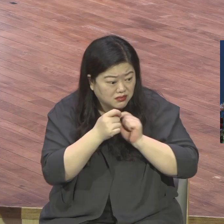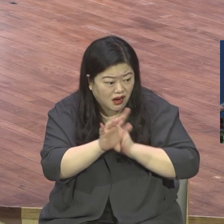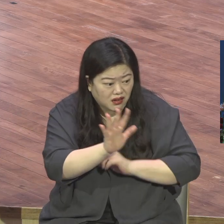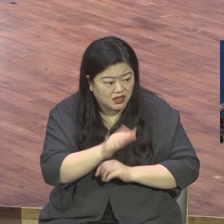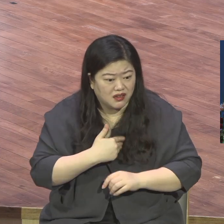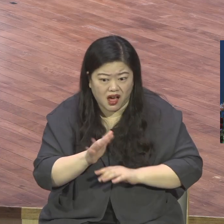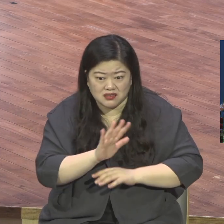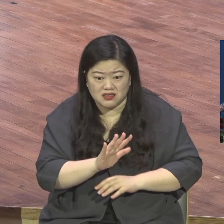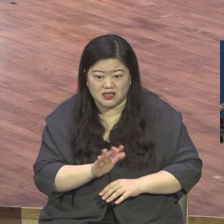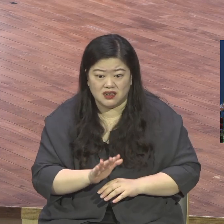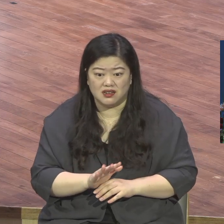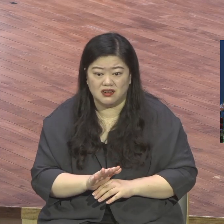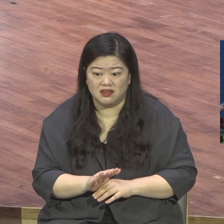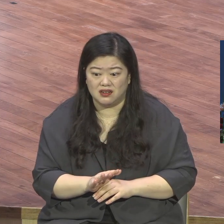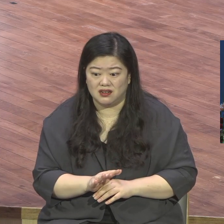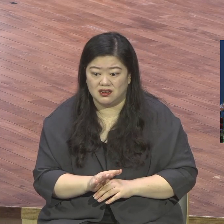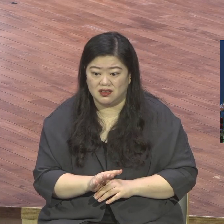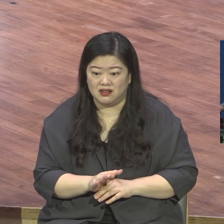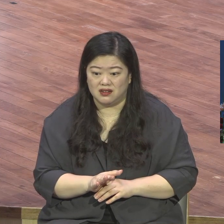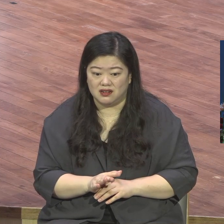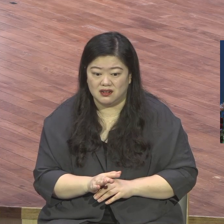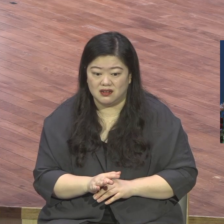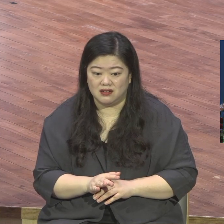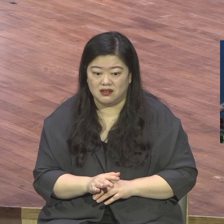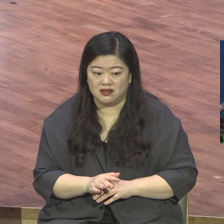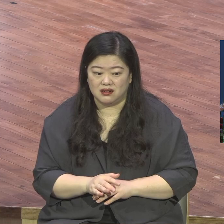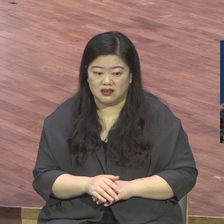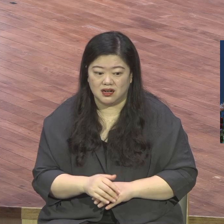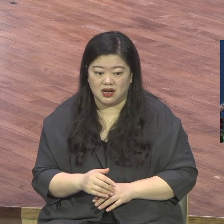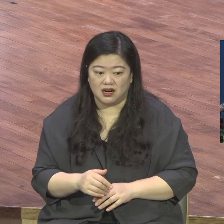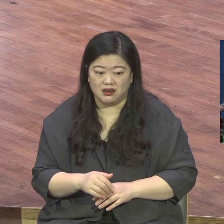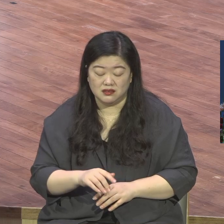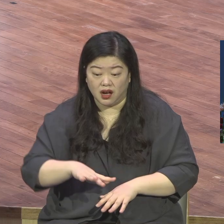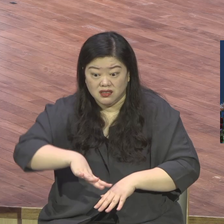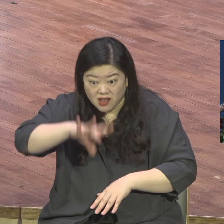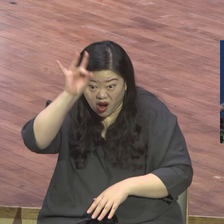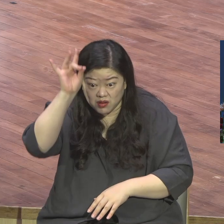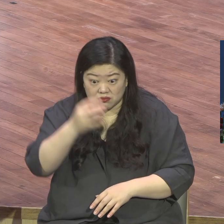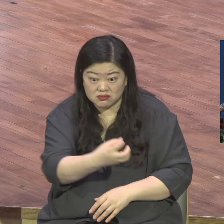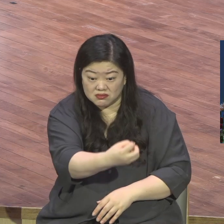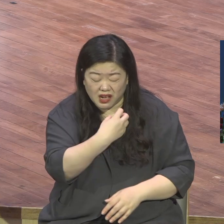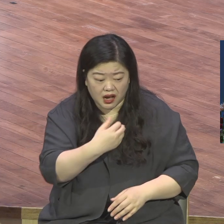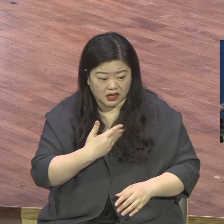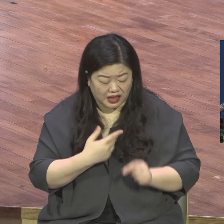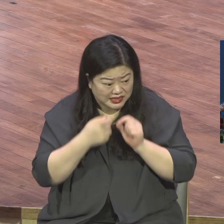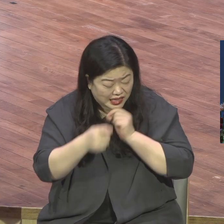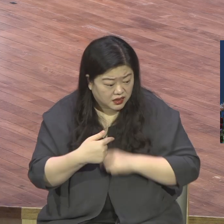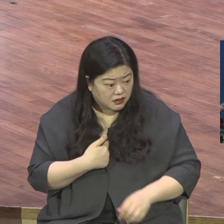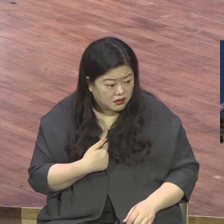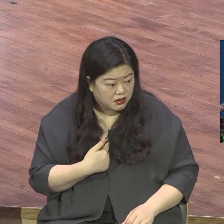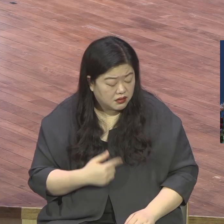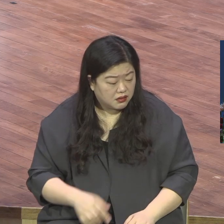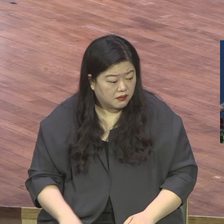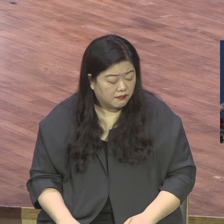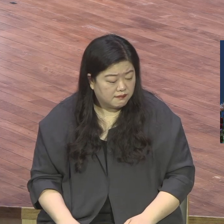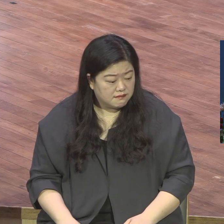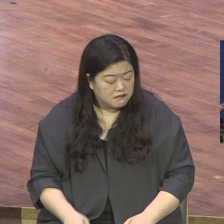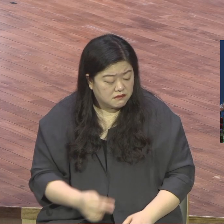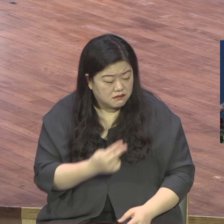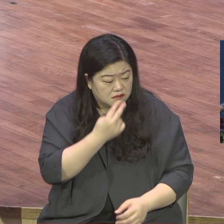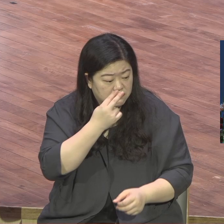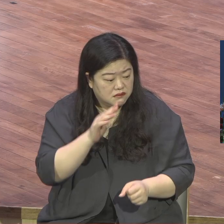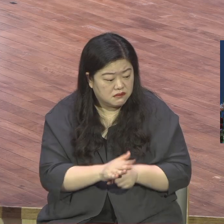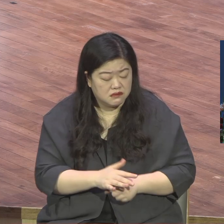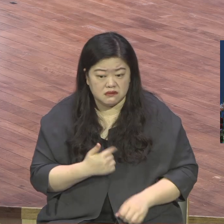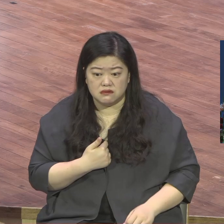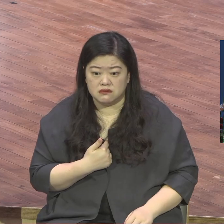그 사람 어떻게 봤냐면 나 진짜 모르네. 내가 하나님 사랑받고 하나님 얼마나 쓰임 받는지 모르네. 저 사람 날